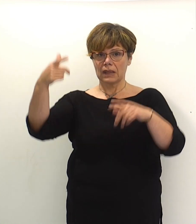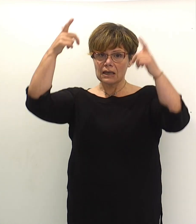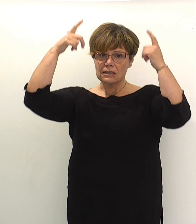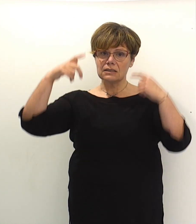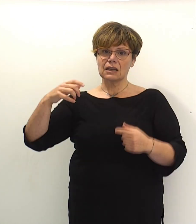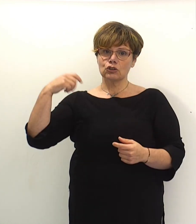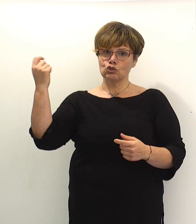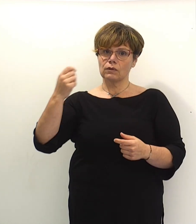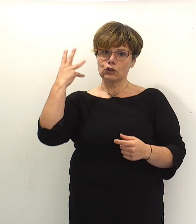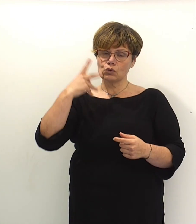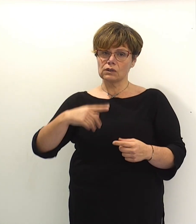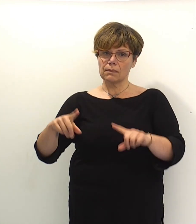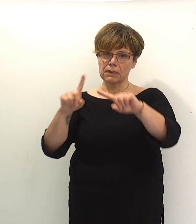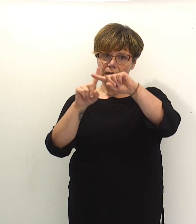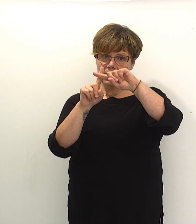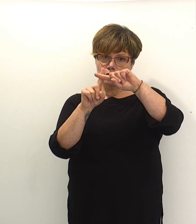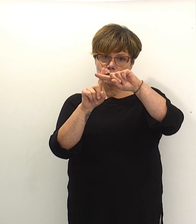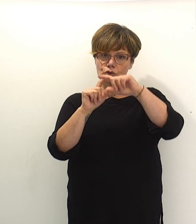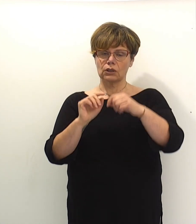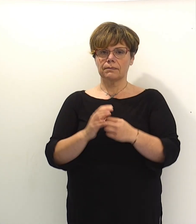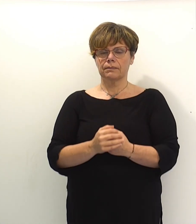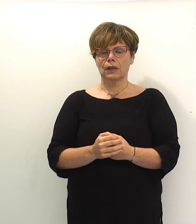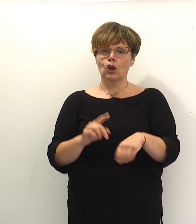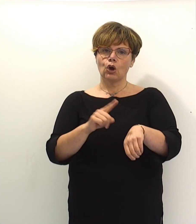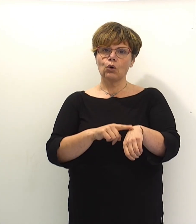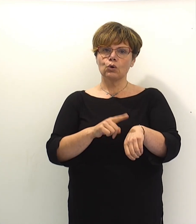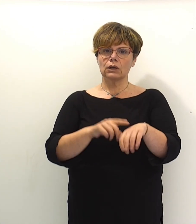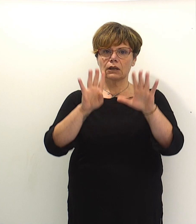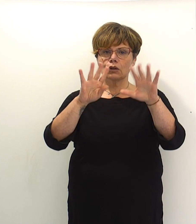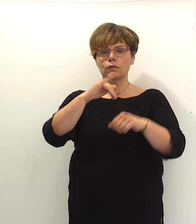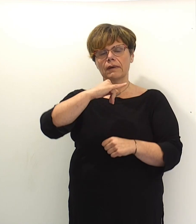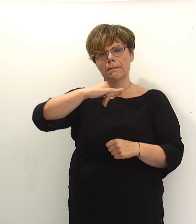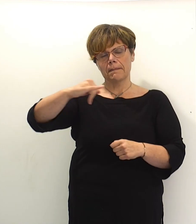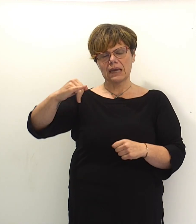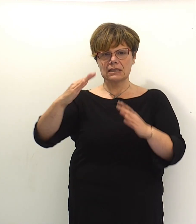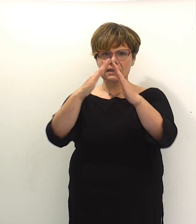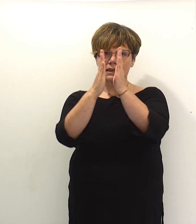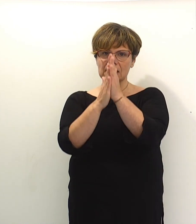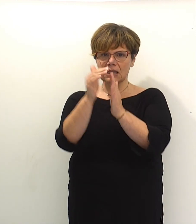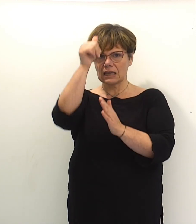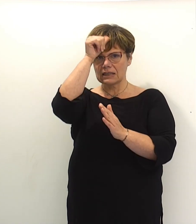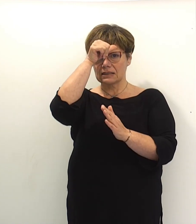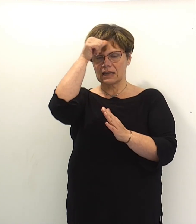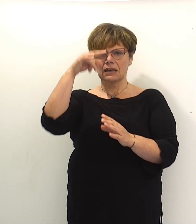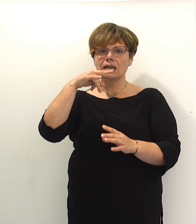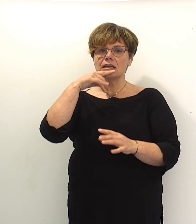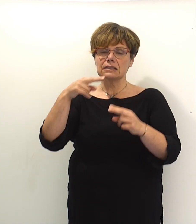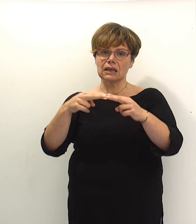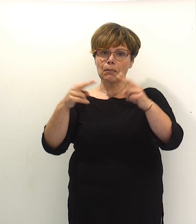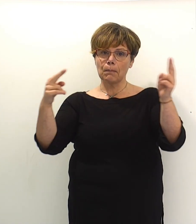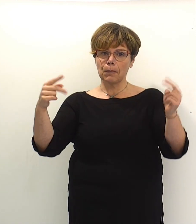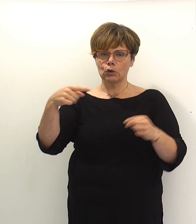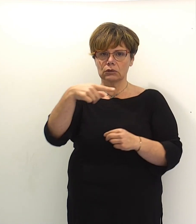Croce. Alle 9:30 nella chiesa ad Ischia Ponte